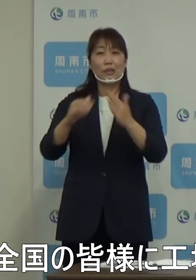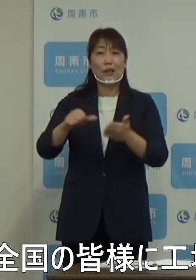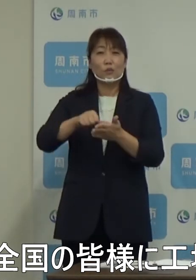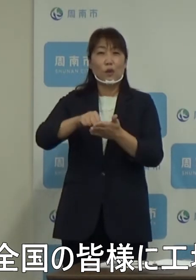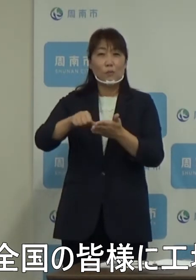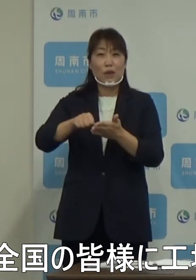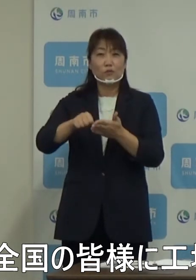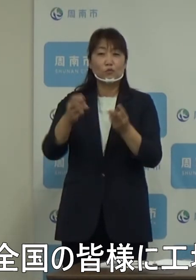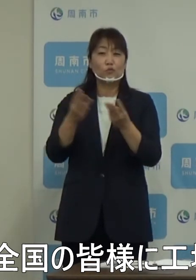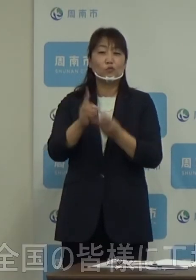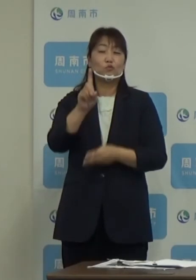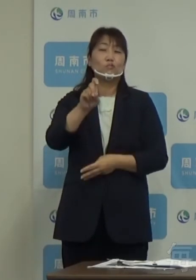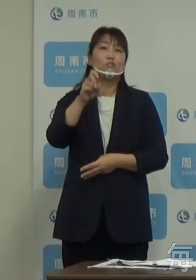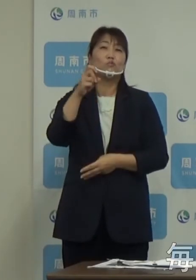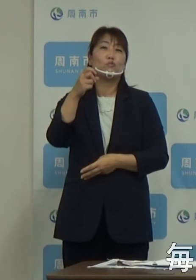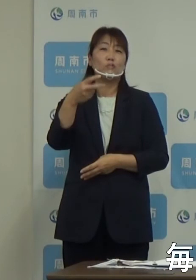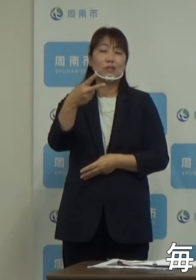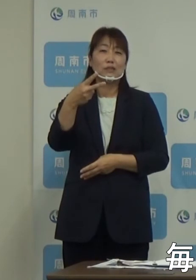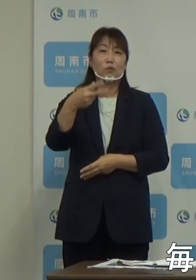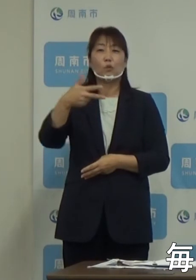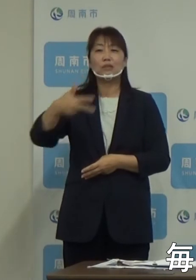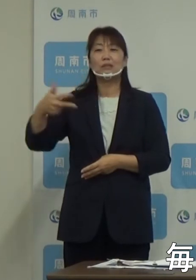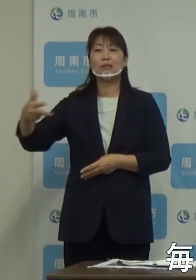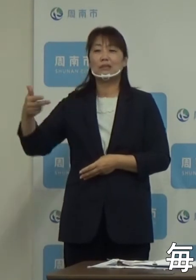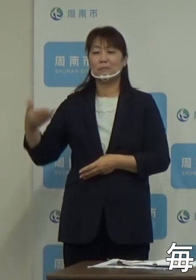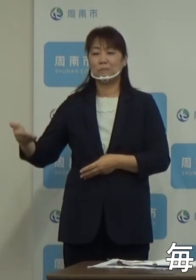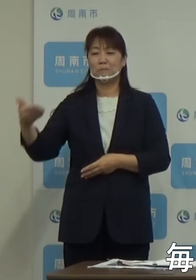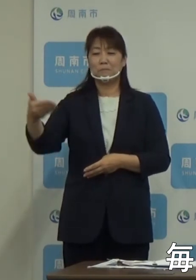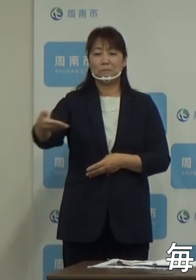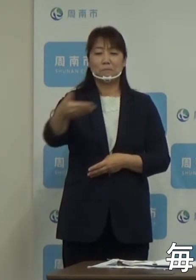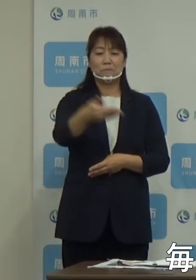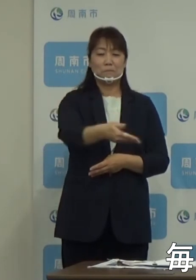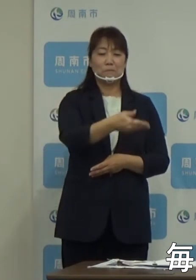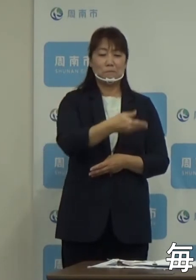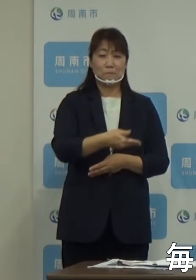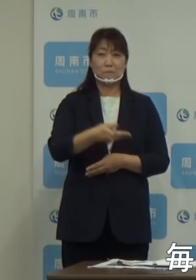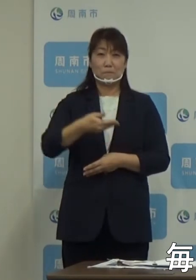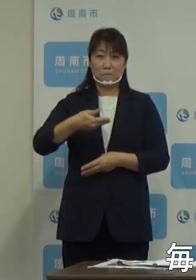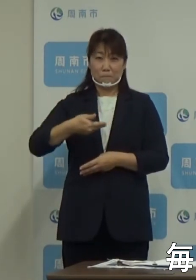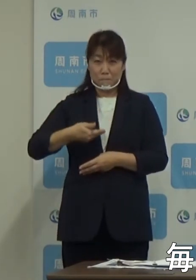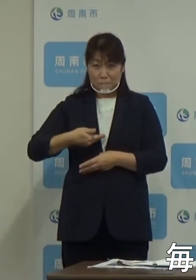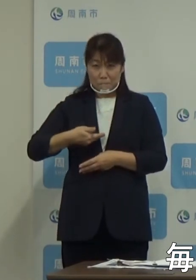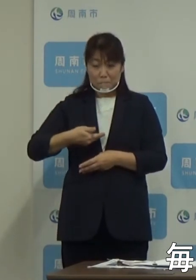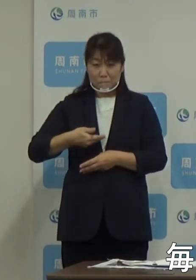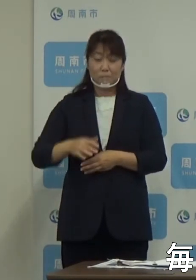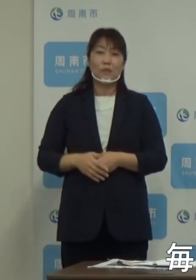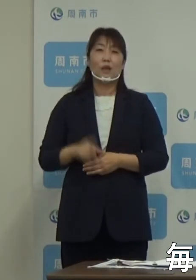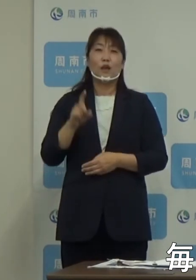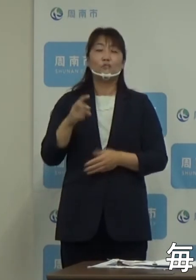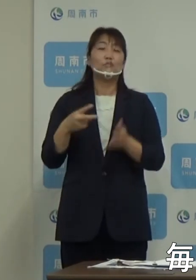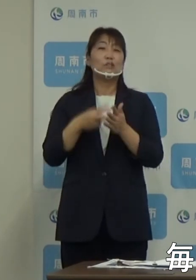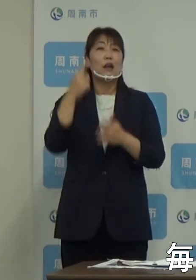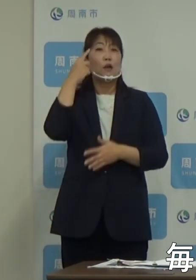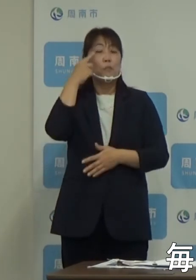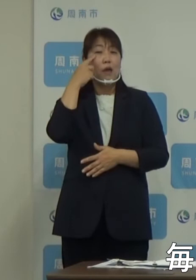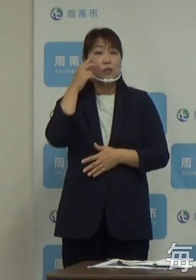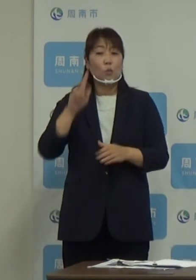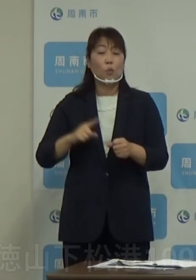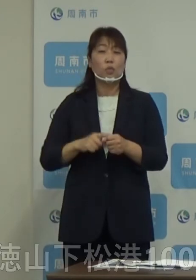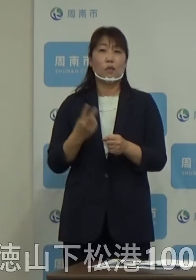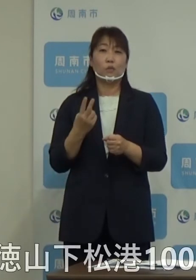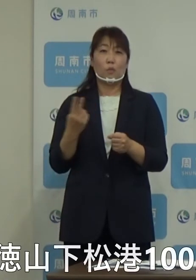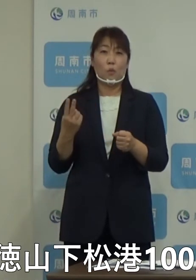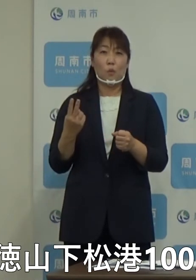する12都市が毎年持ち回りで開催しています。12回目となる今年度